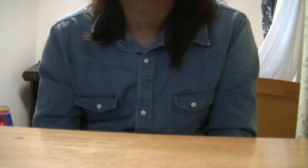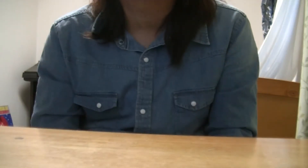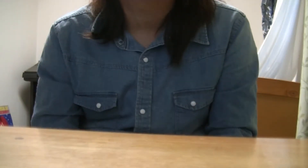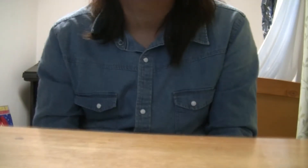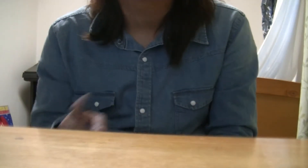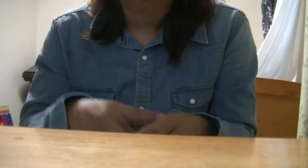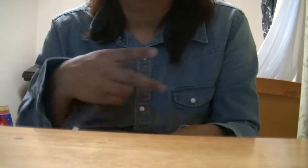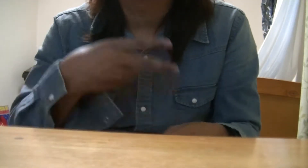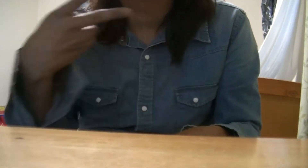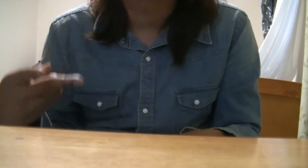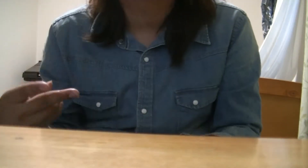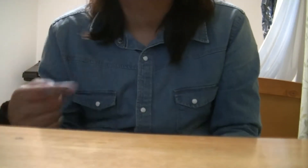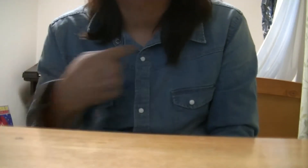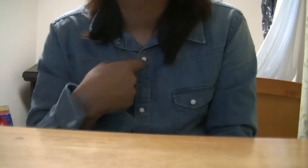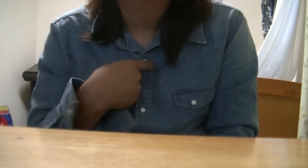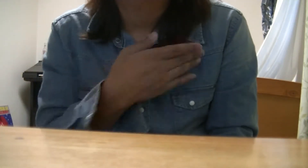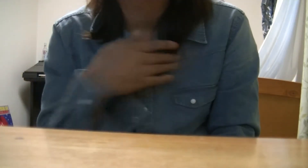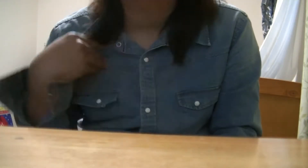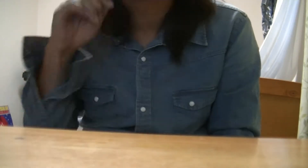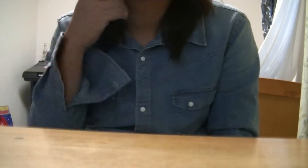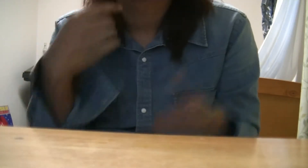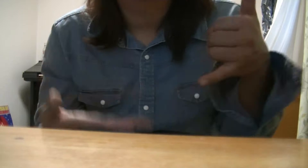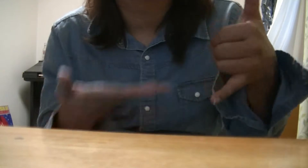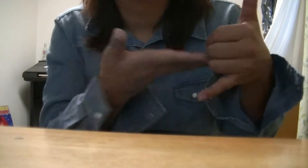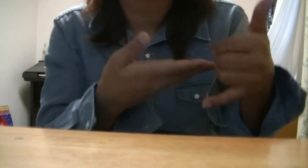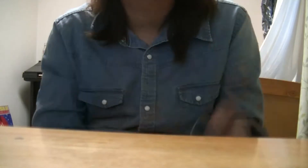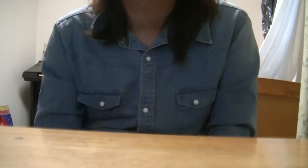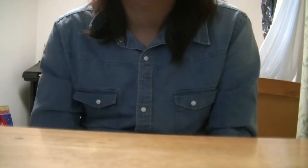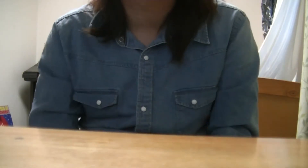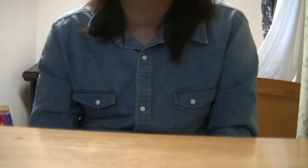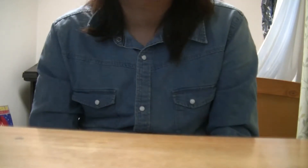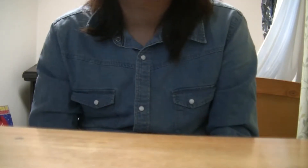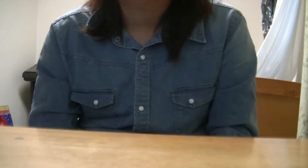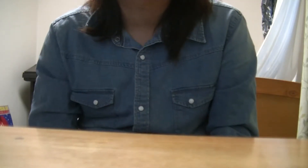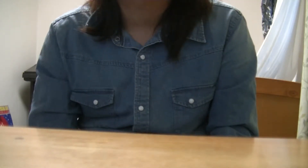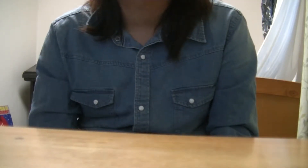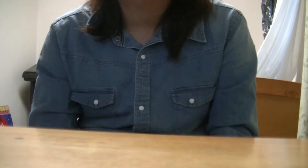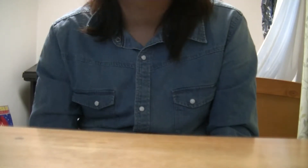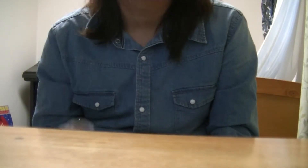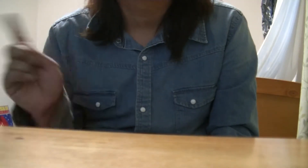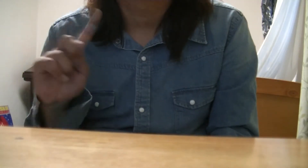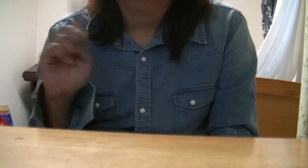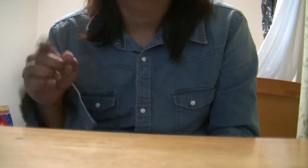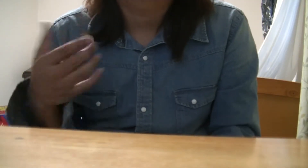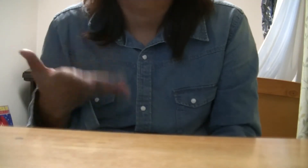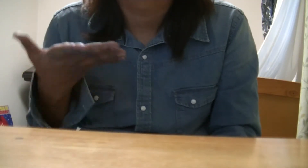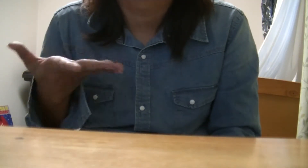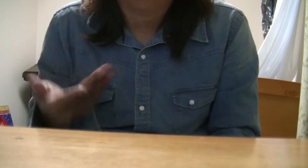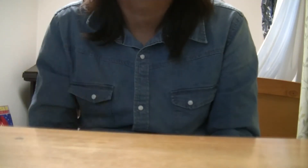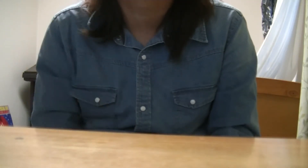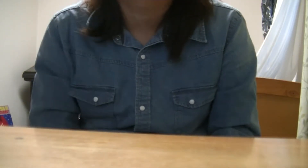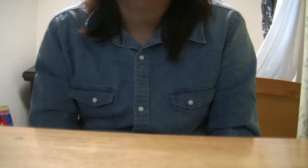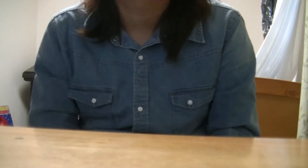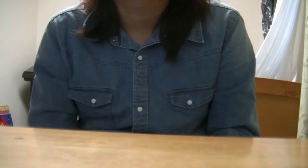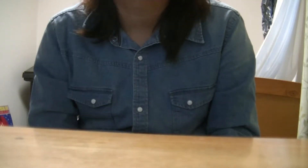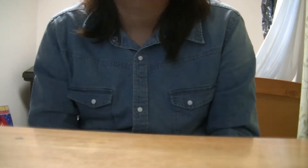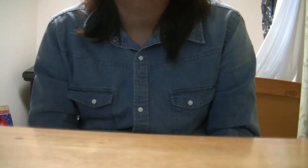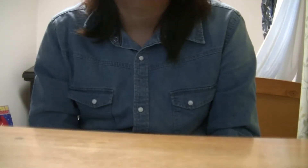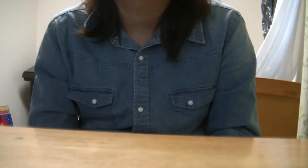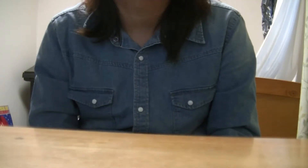。自分にはできないことを任せるんです。なんて都合のいいことを言うんでしょう。これはね、レベ